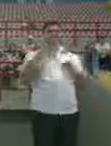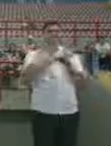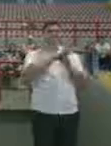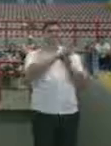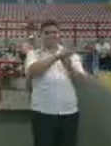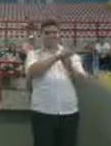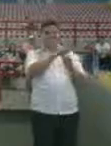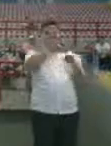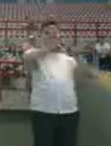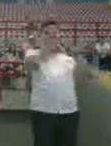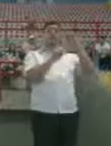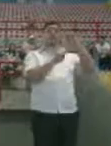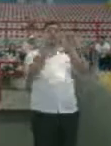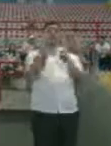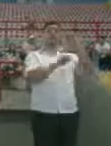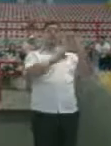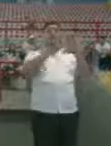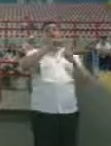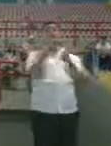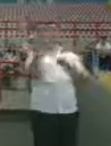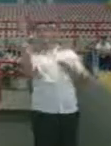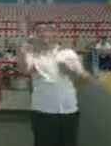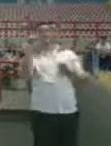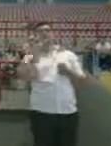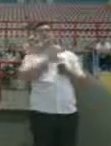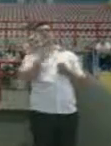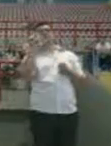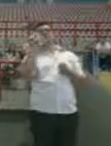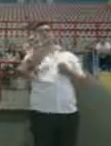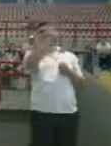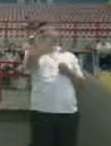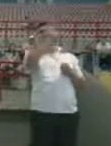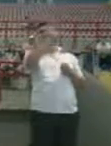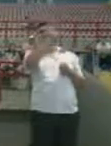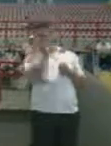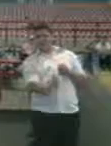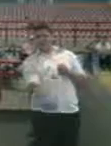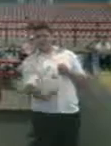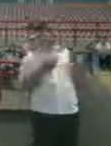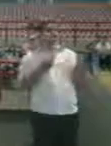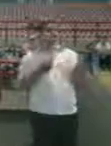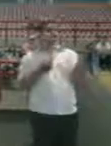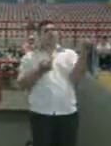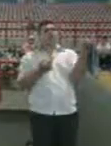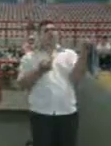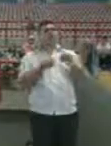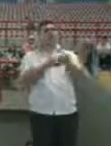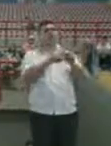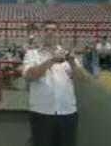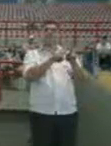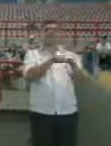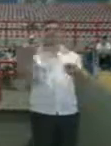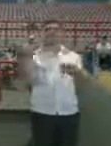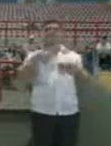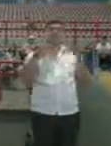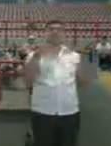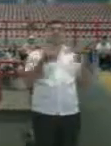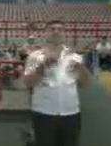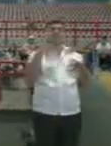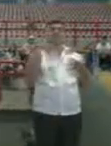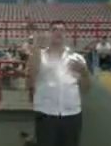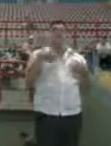as fábricas começam a procurar outras regiões que tenham aqueles fatores locacionais que eu falei ali naquela